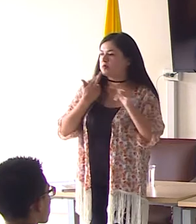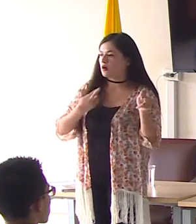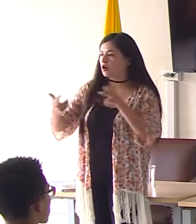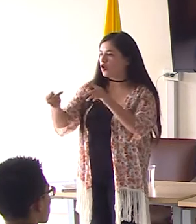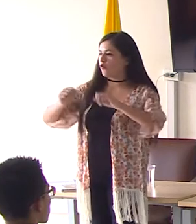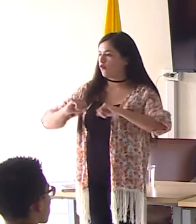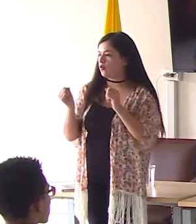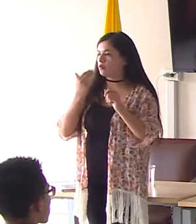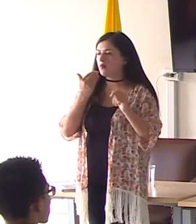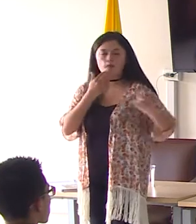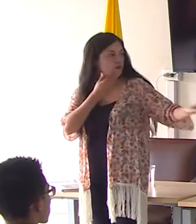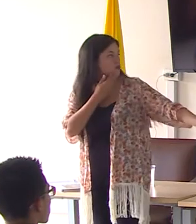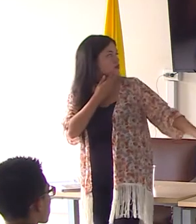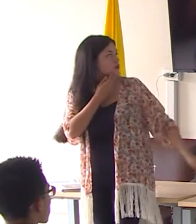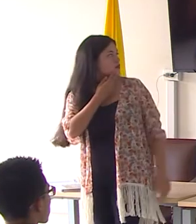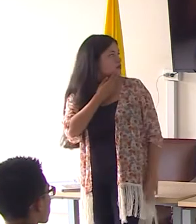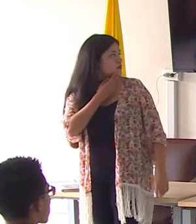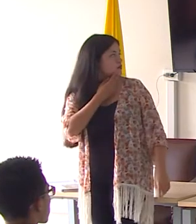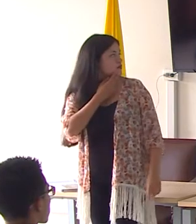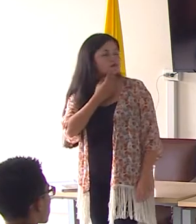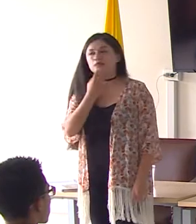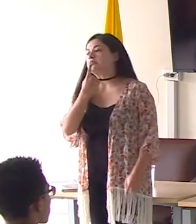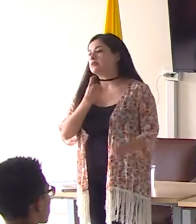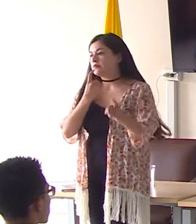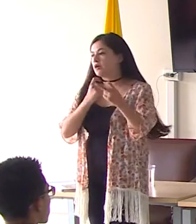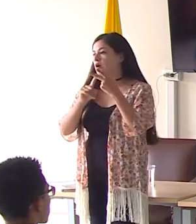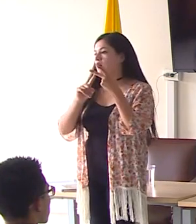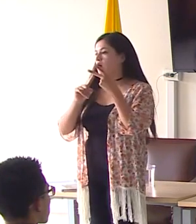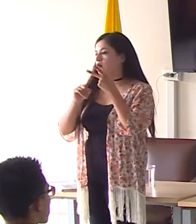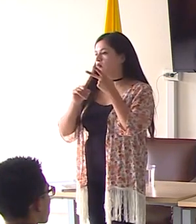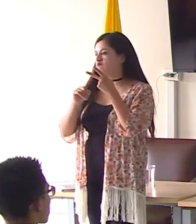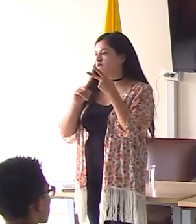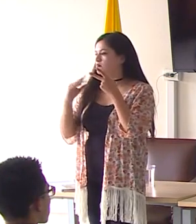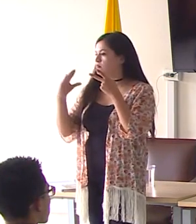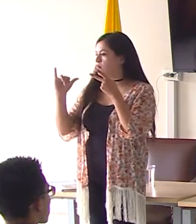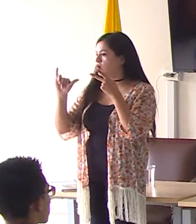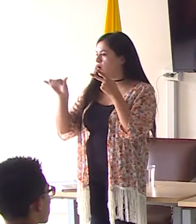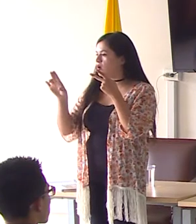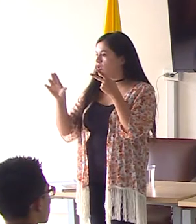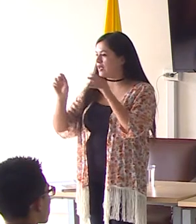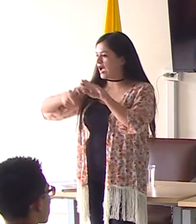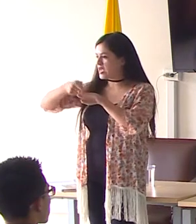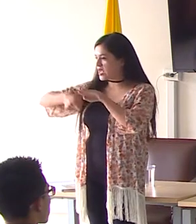entonces tenemos a zipaquirá cajicá chía